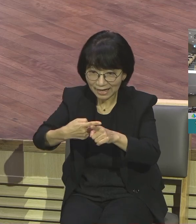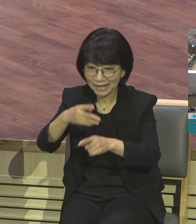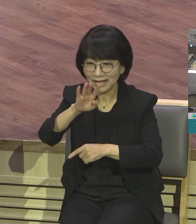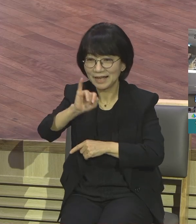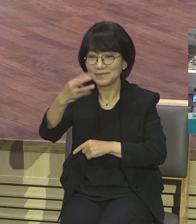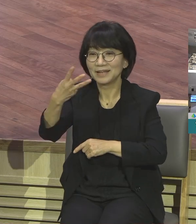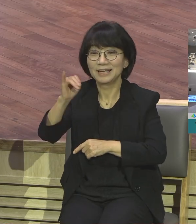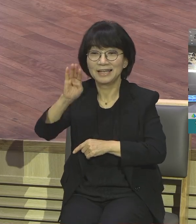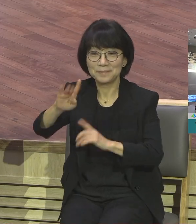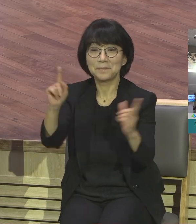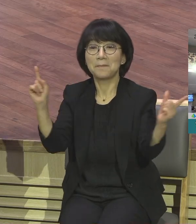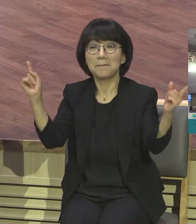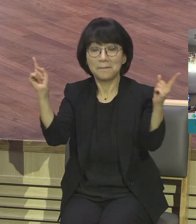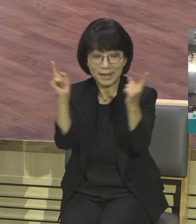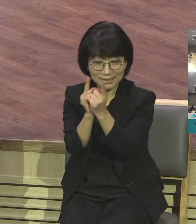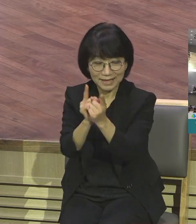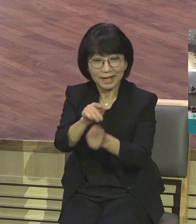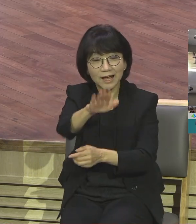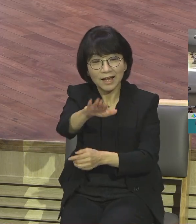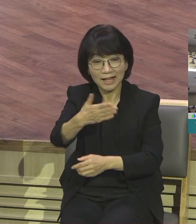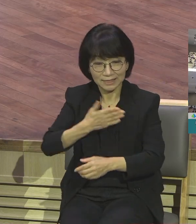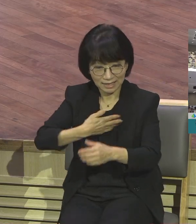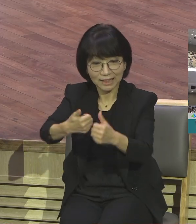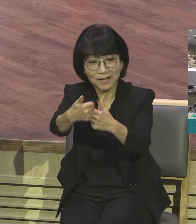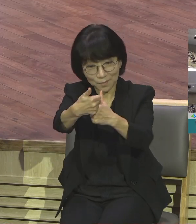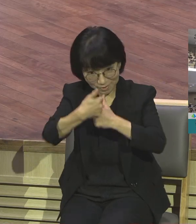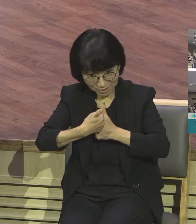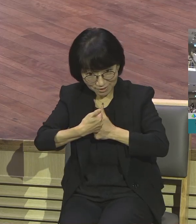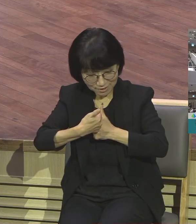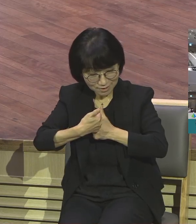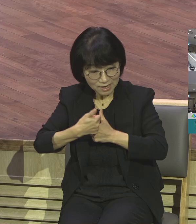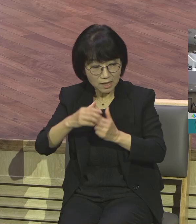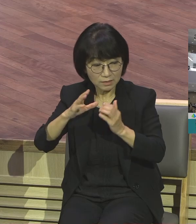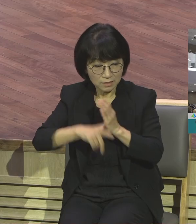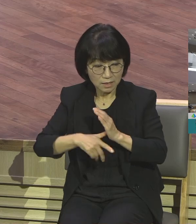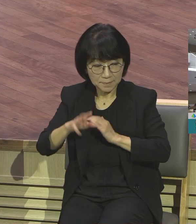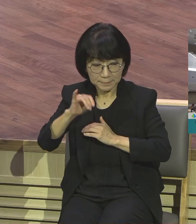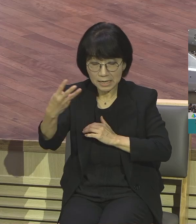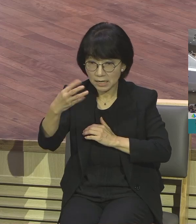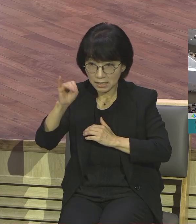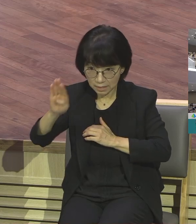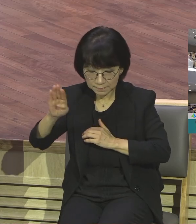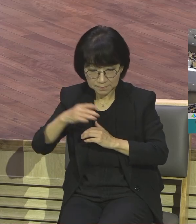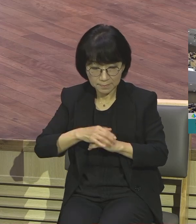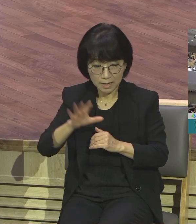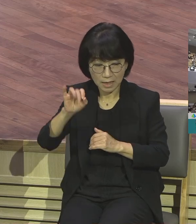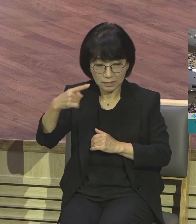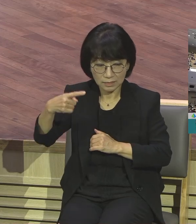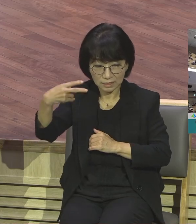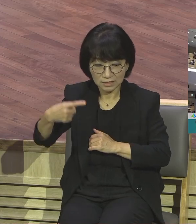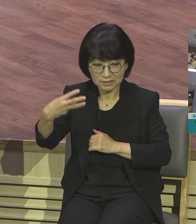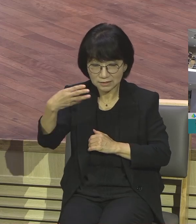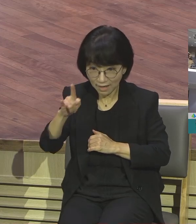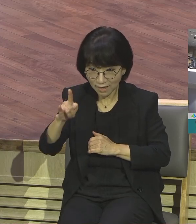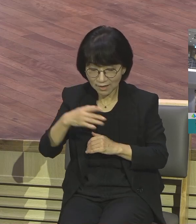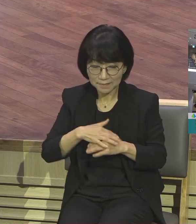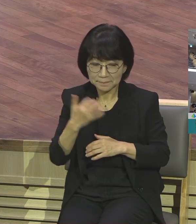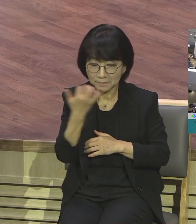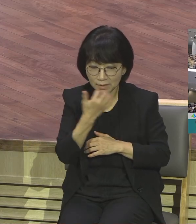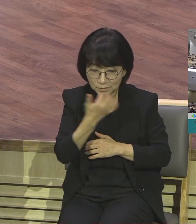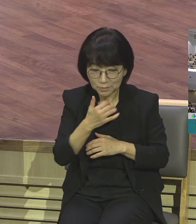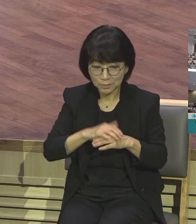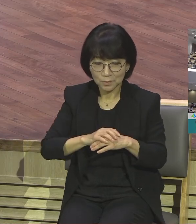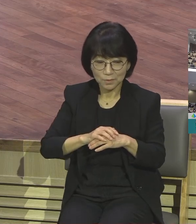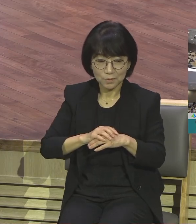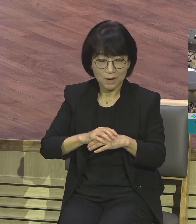하시다가 빌립을 만나 이르시되 나를 따르라 하시니, 빌립은 안드레와 베드로와 한 동네 베세다 사람이라.